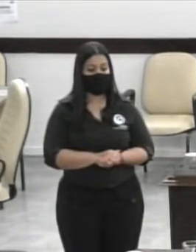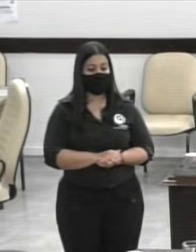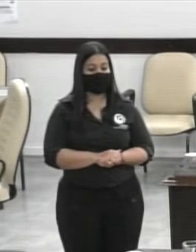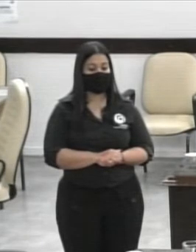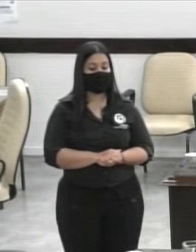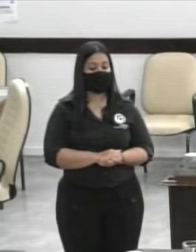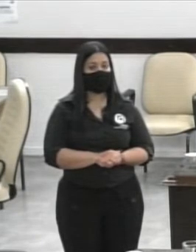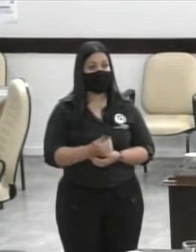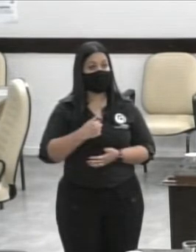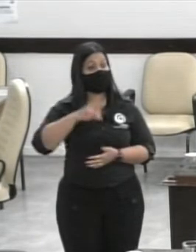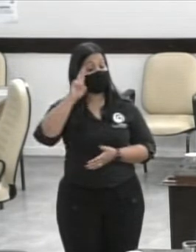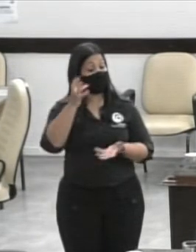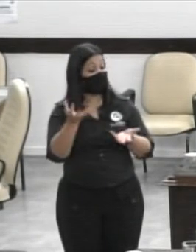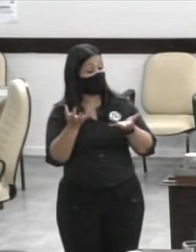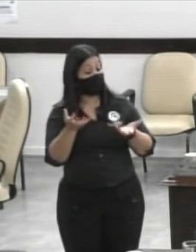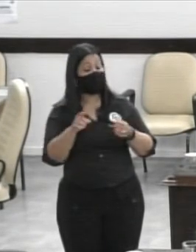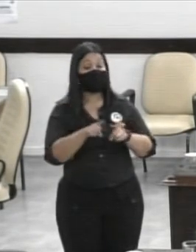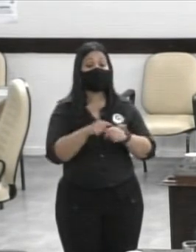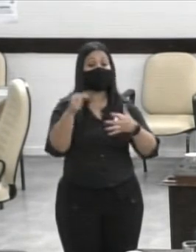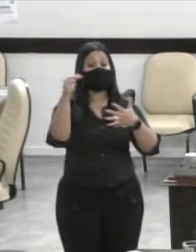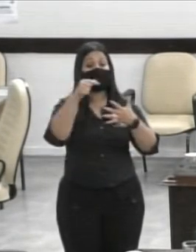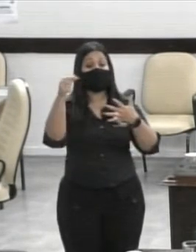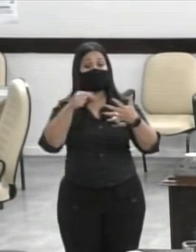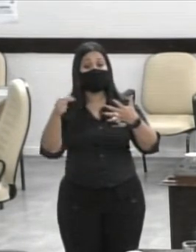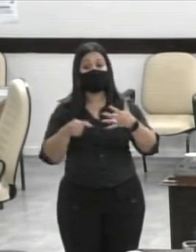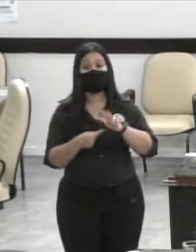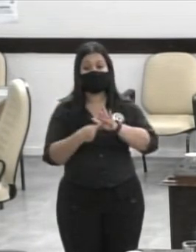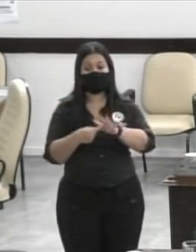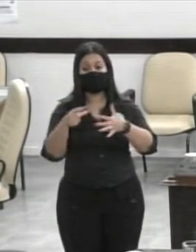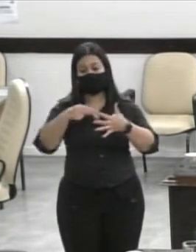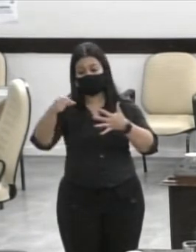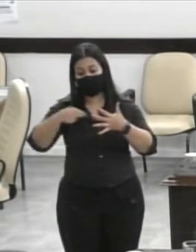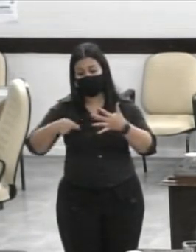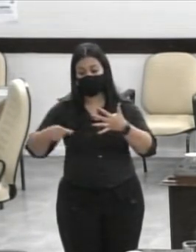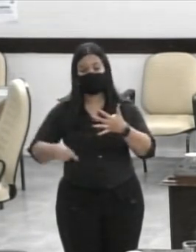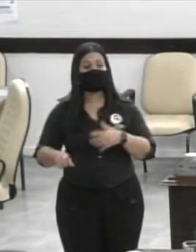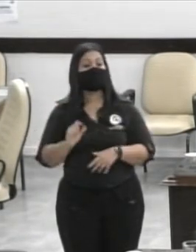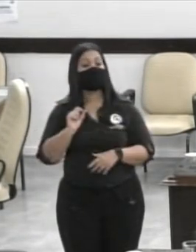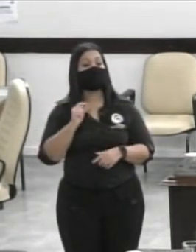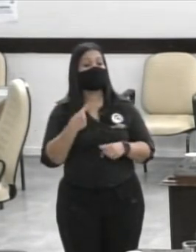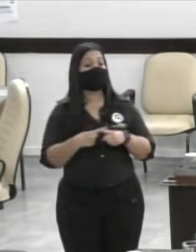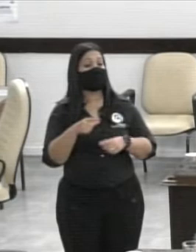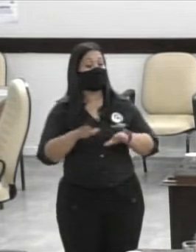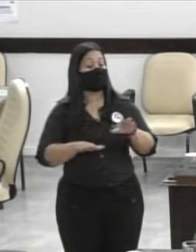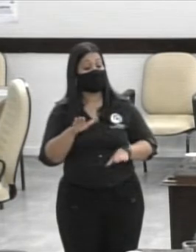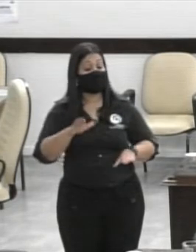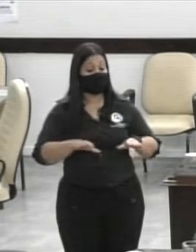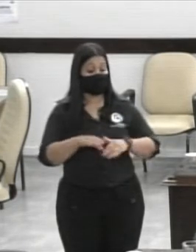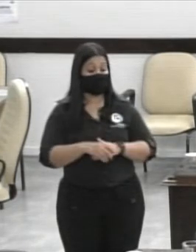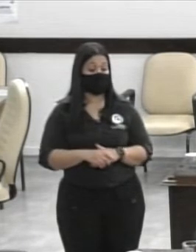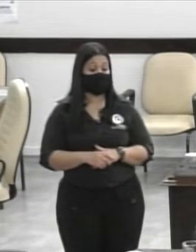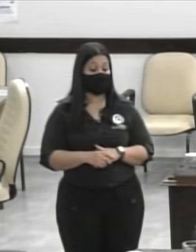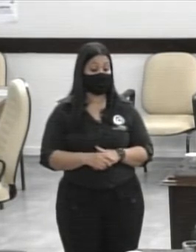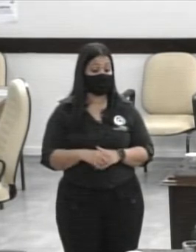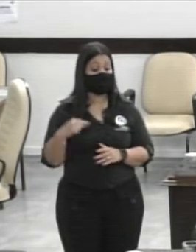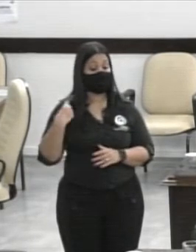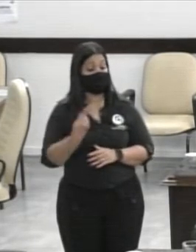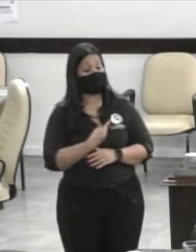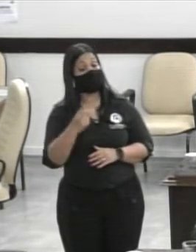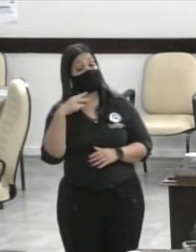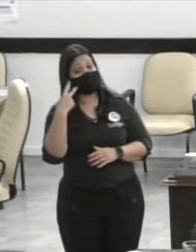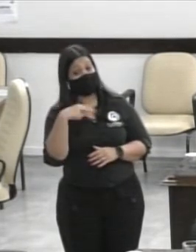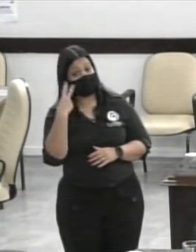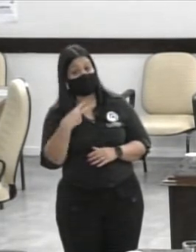Eu queria ressaltar alguns pontos que, muitas das vezes, nós, como vereadores, ficamos